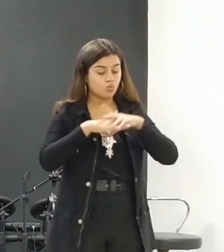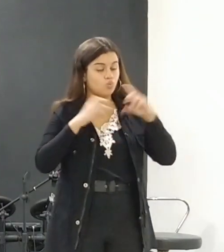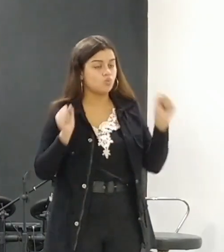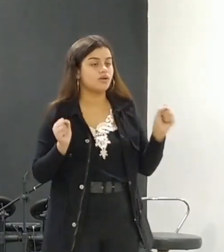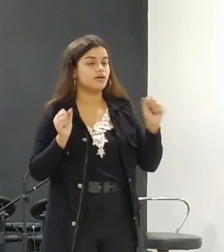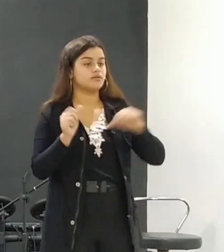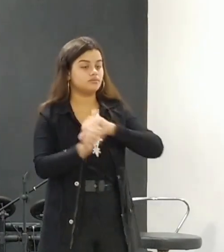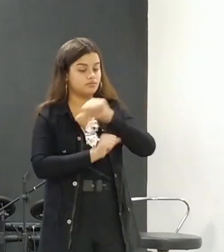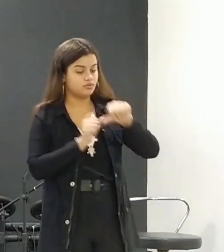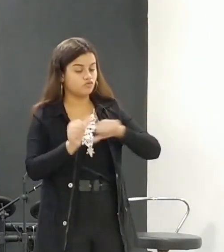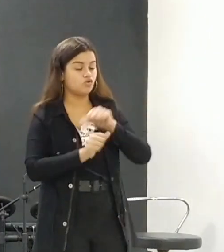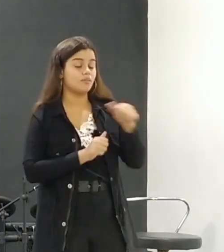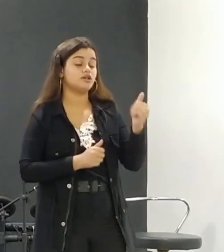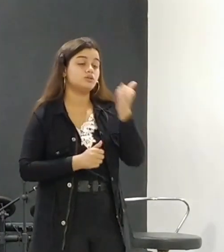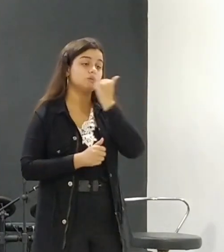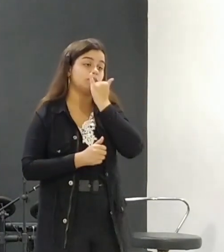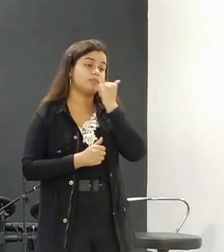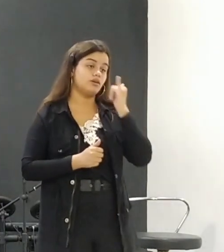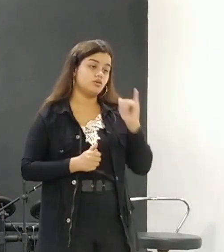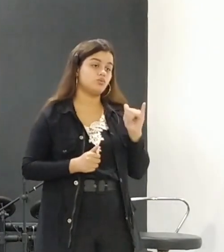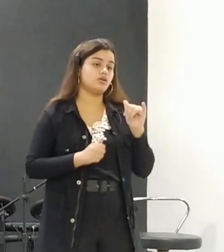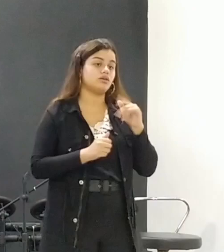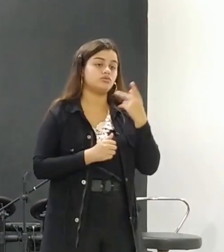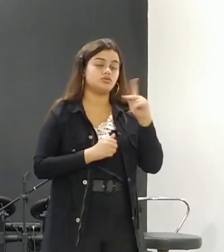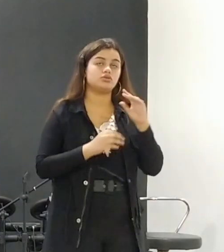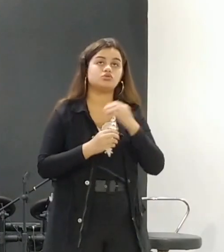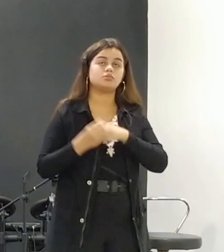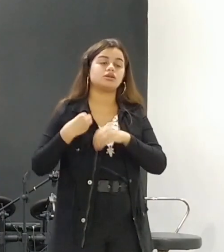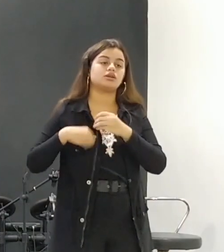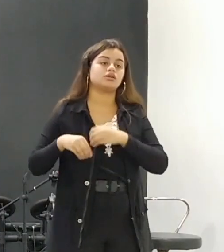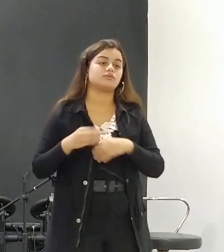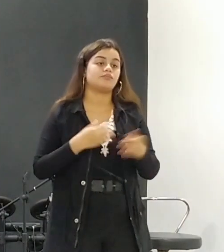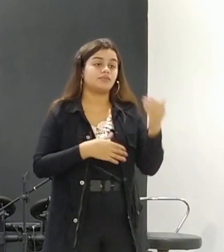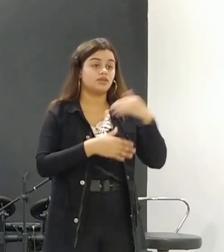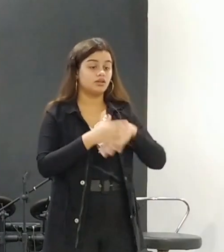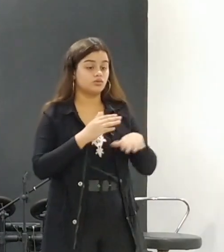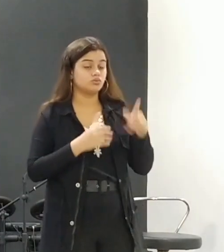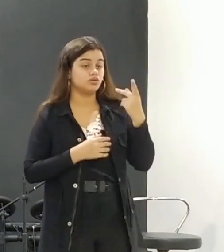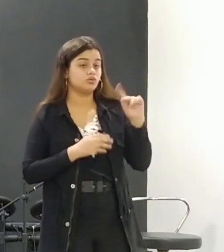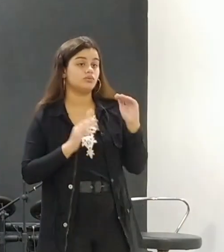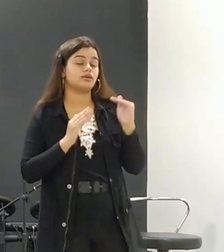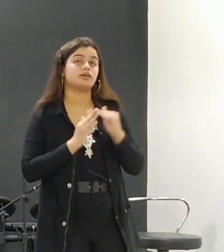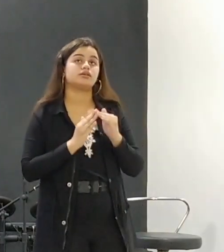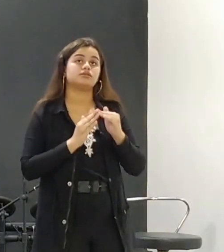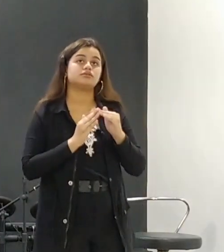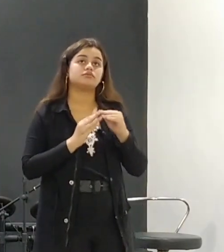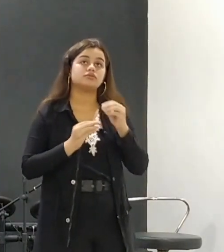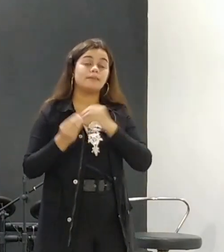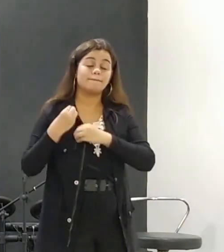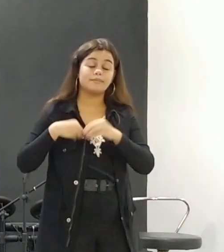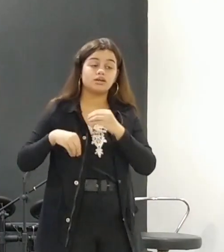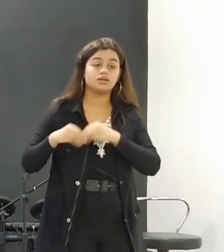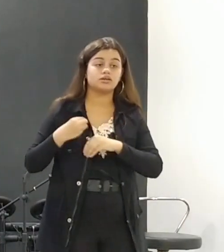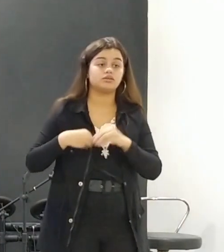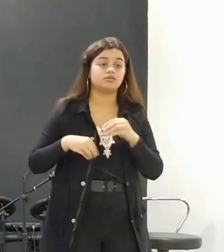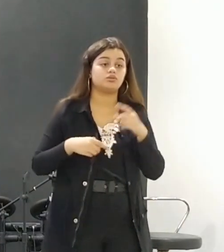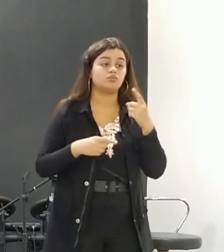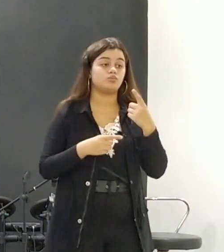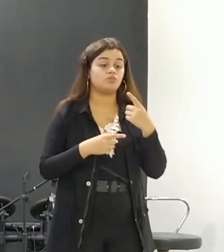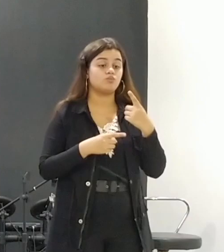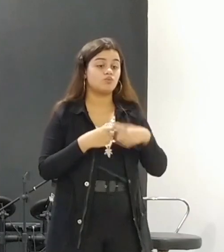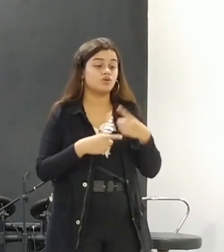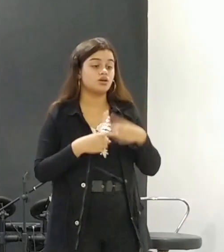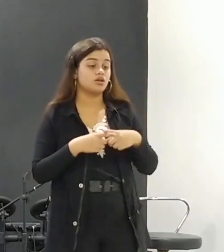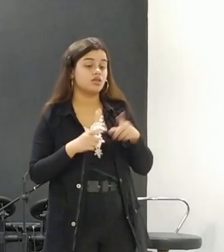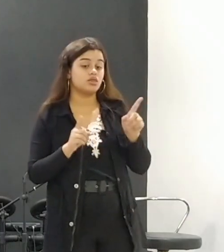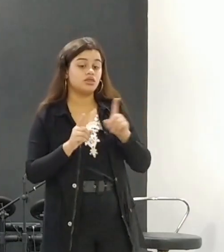Deus possa te perdoar dos seus pecados. Se dentro da sua casa você está cometendo pecado porque não está fazendo de acordo com o